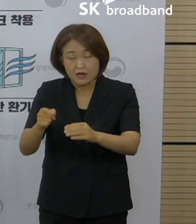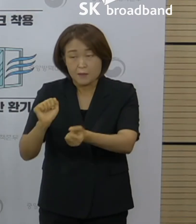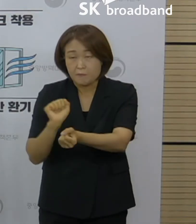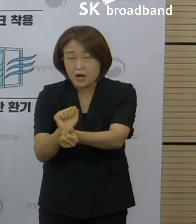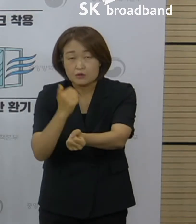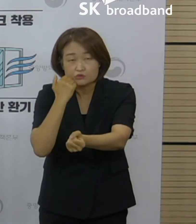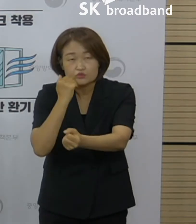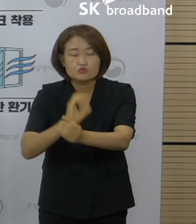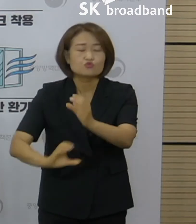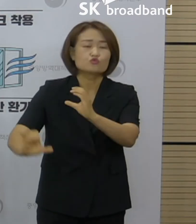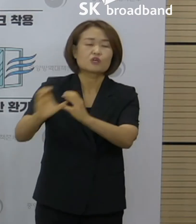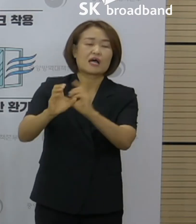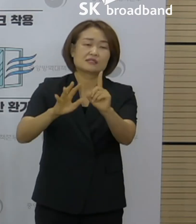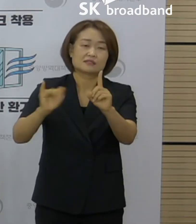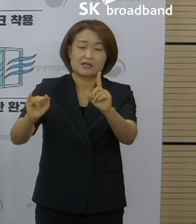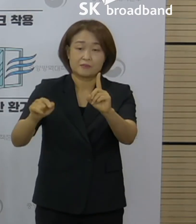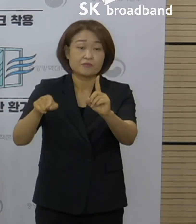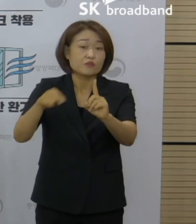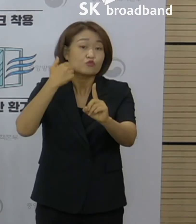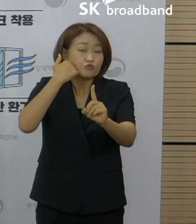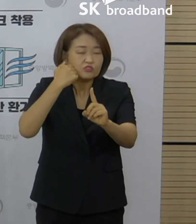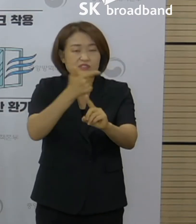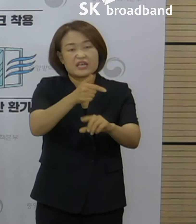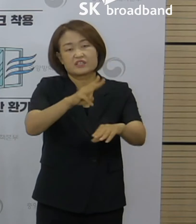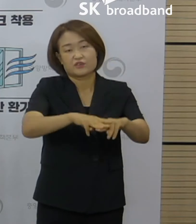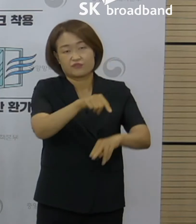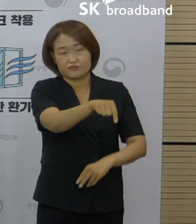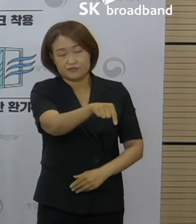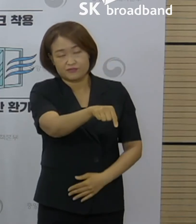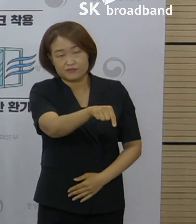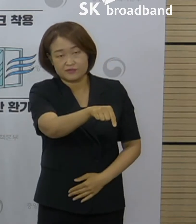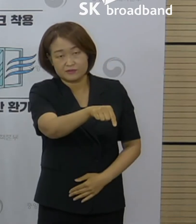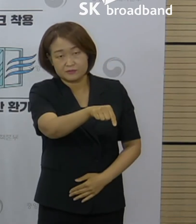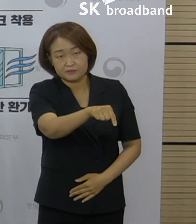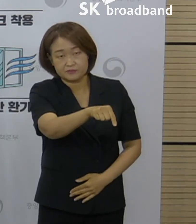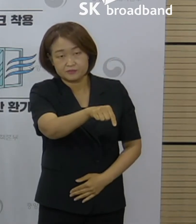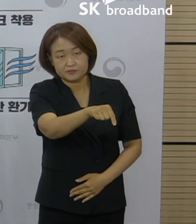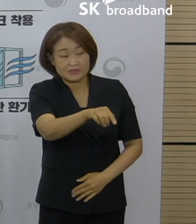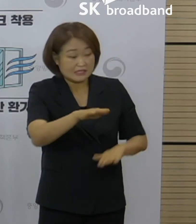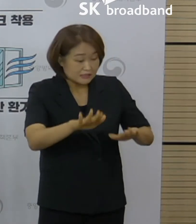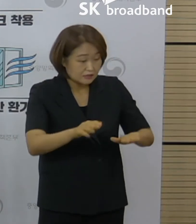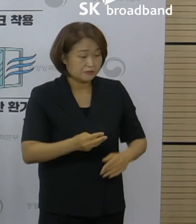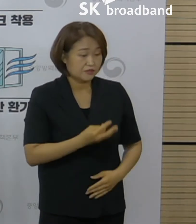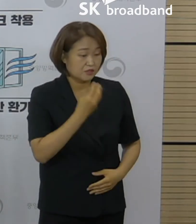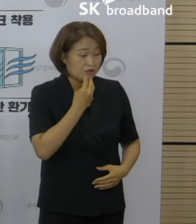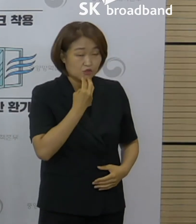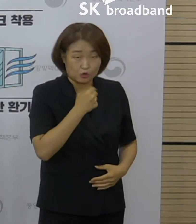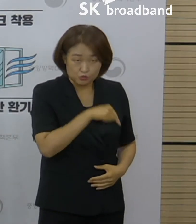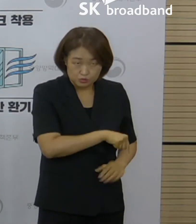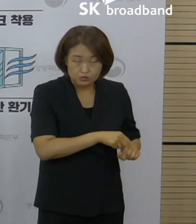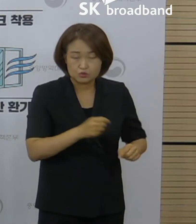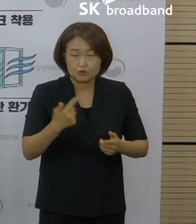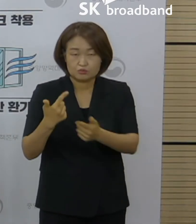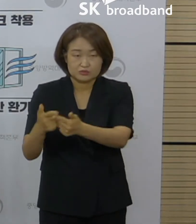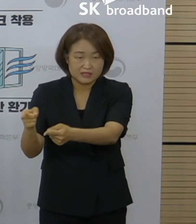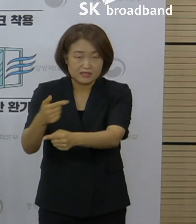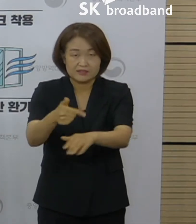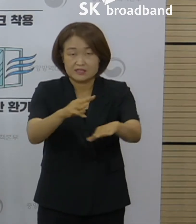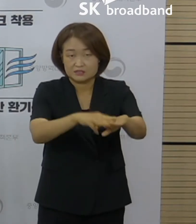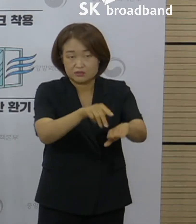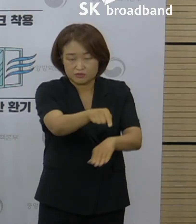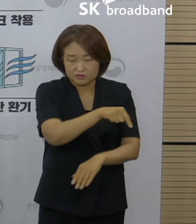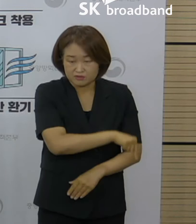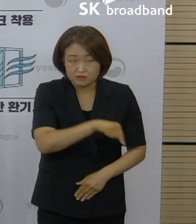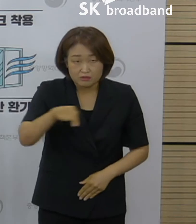이분의 거주지는 이제 대전뿐입니다. 그래서 수도권하고 비수도권에 있어서